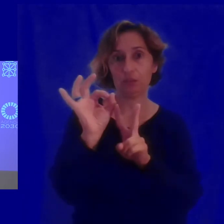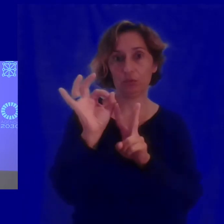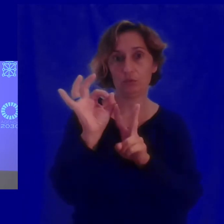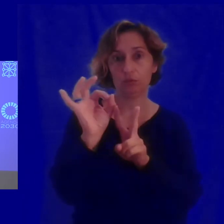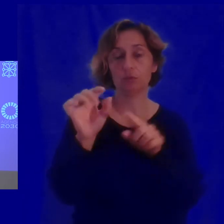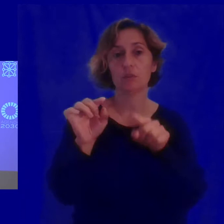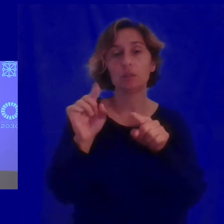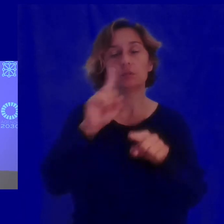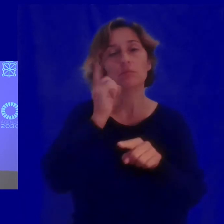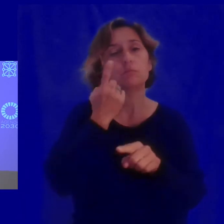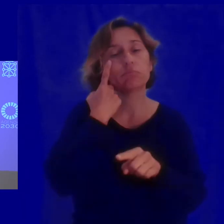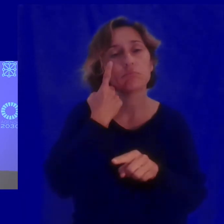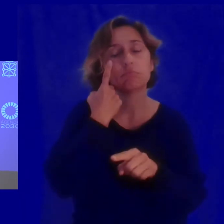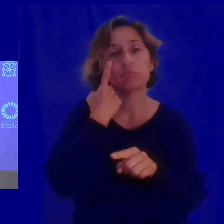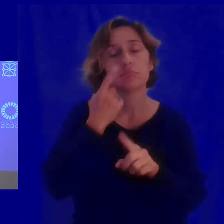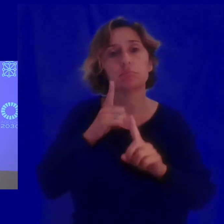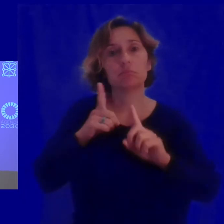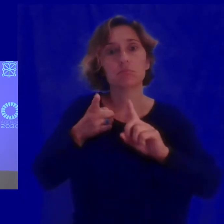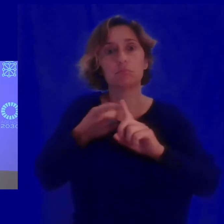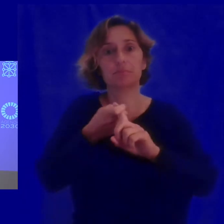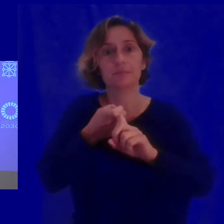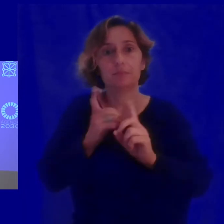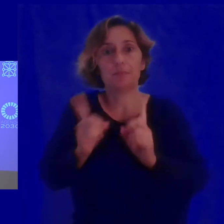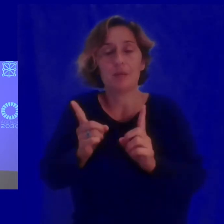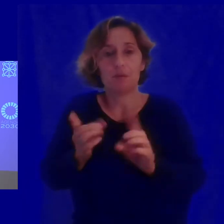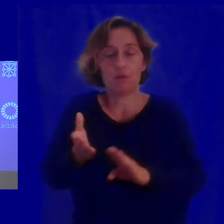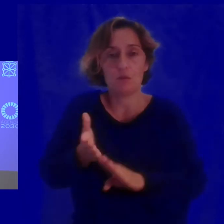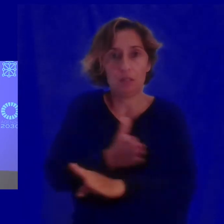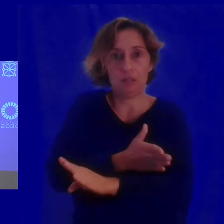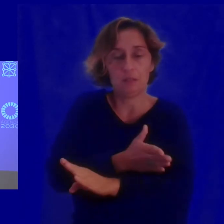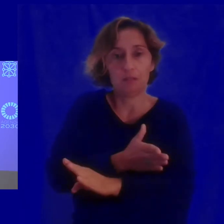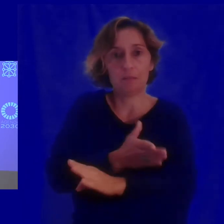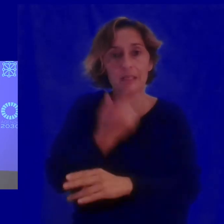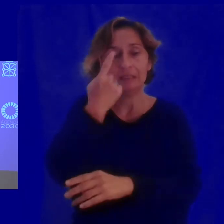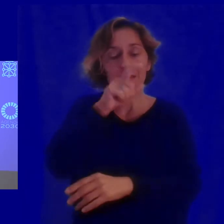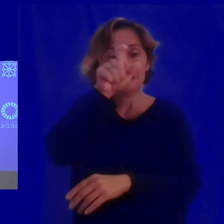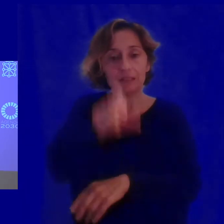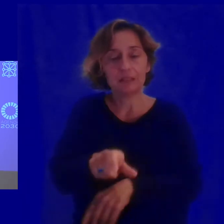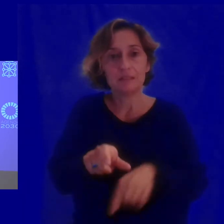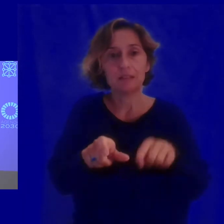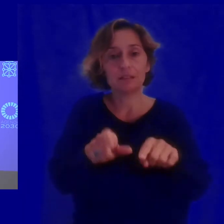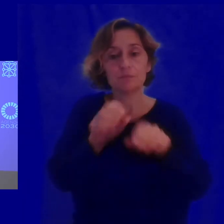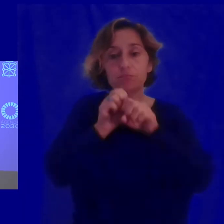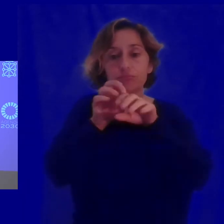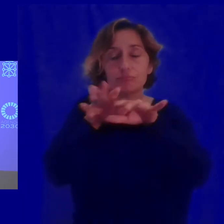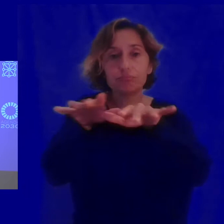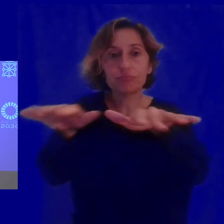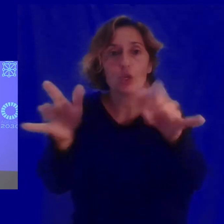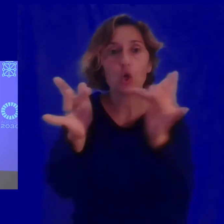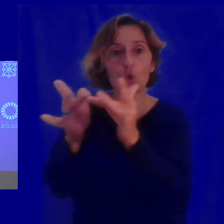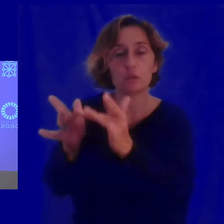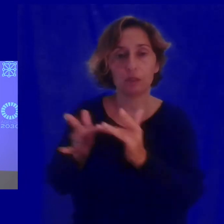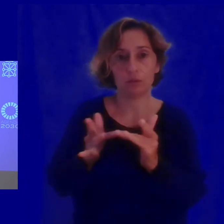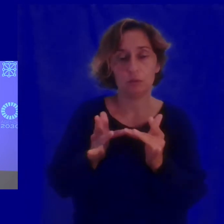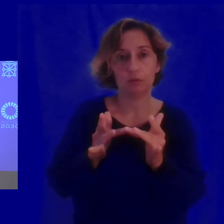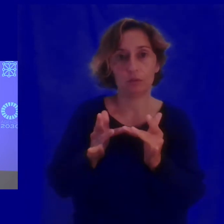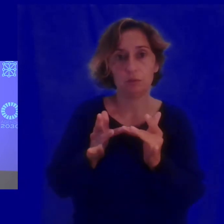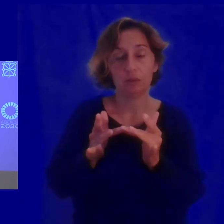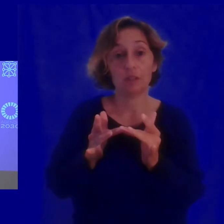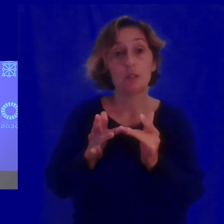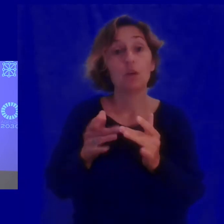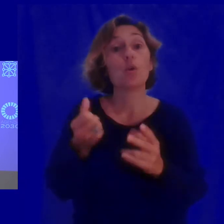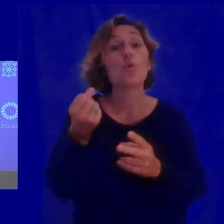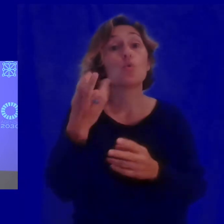la detección precoz cara a lo que supone de aislamiento y de identificación de contactos. El número de test